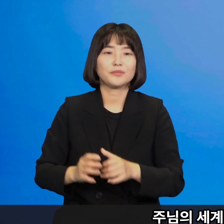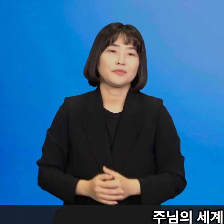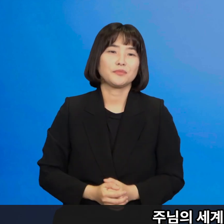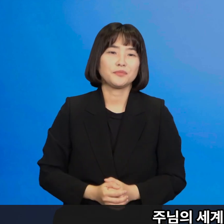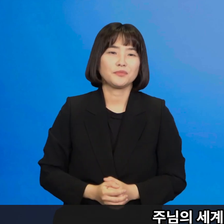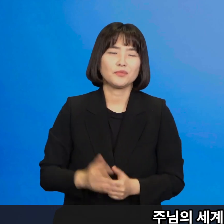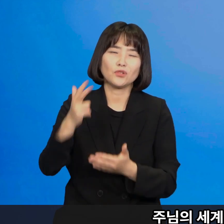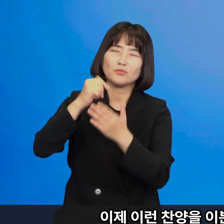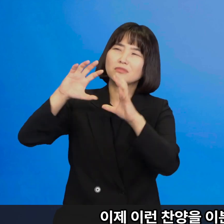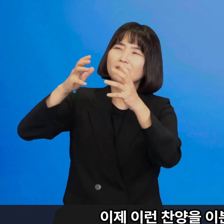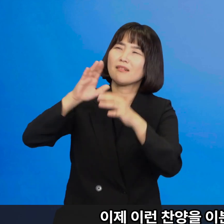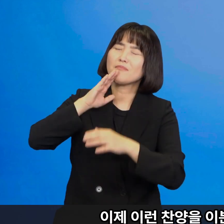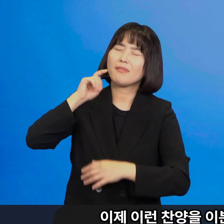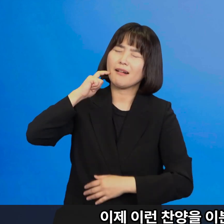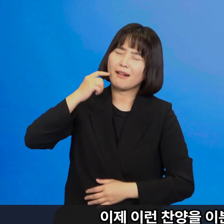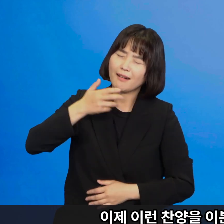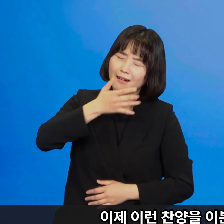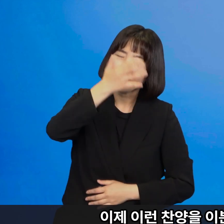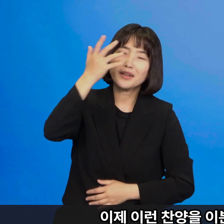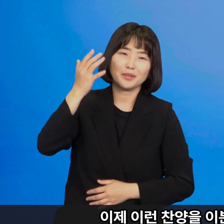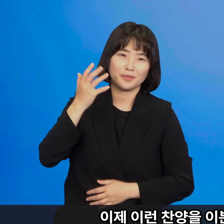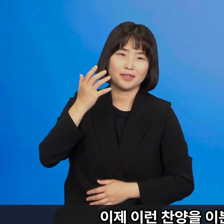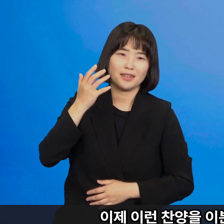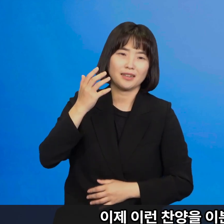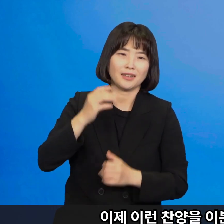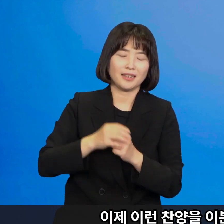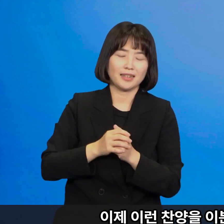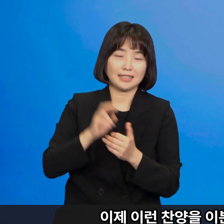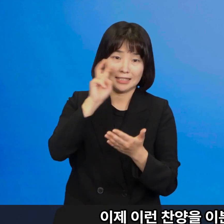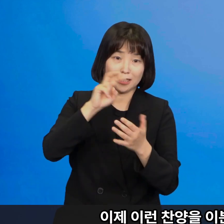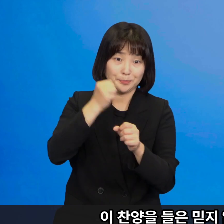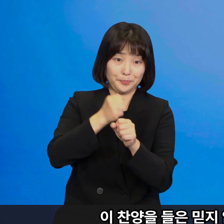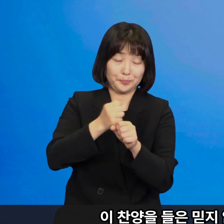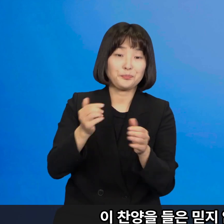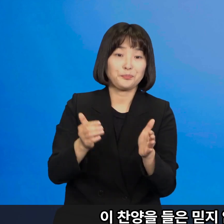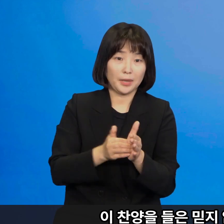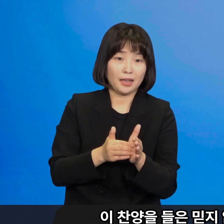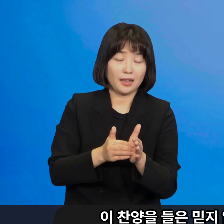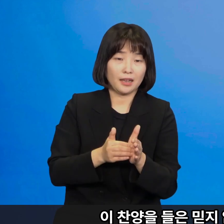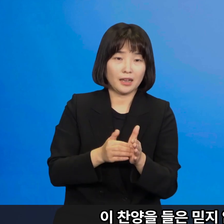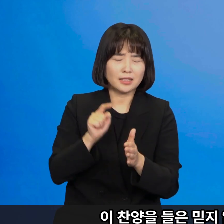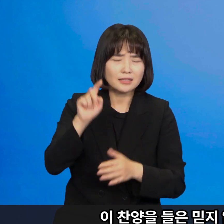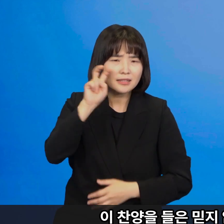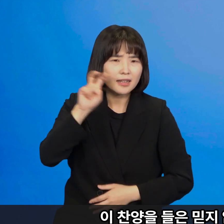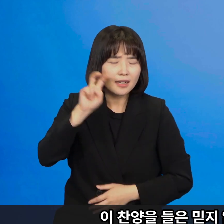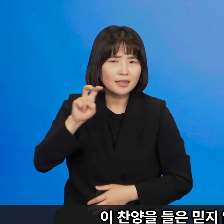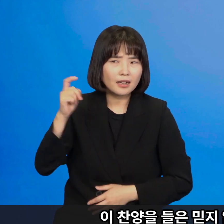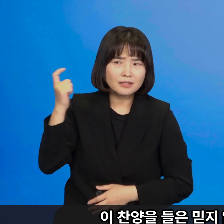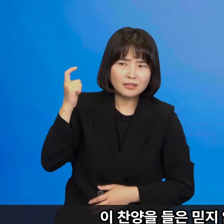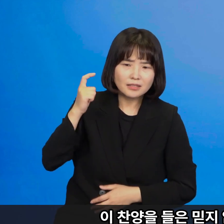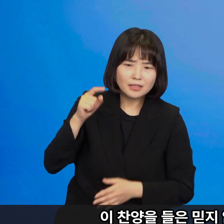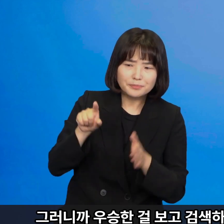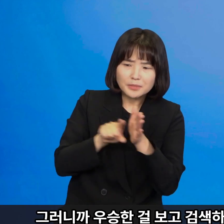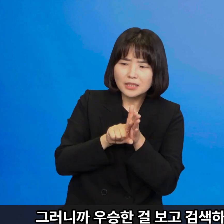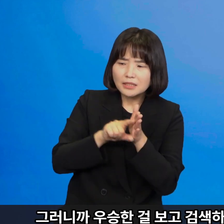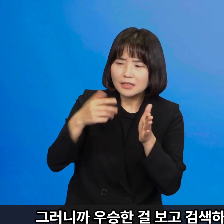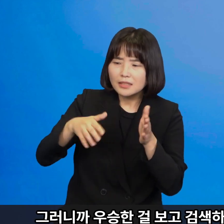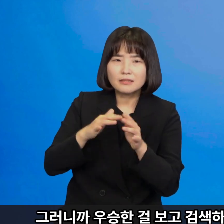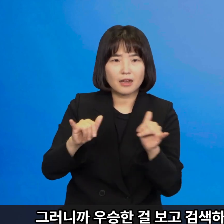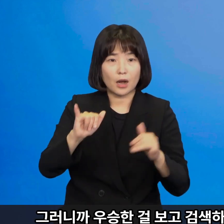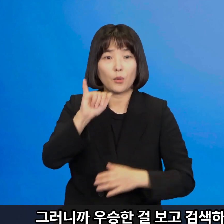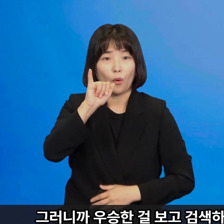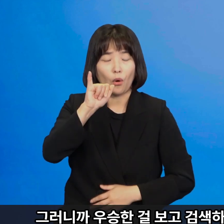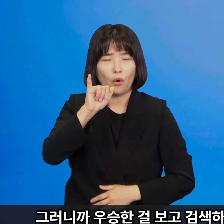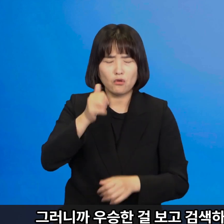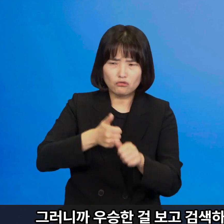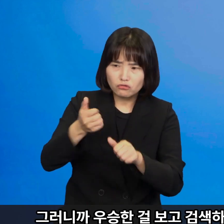주님의 세계 너무 아름답다. 이제 이런 찬양을 이분이 작사 작곡을 했어요. 이 찬양을 들은 믿지 않는 분들이 있었습니다. 그러니까 우승한